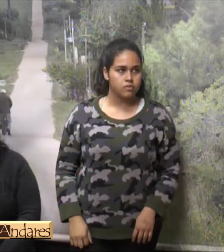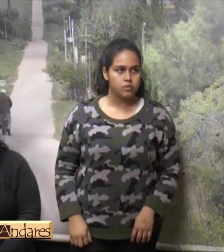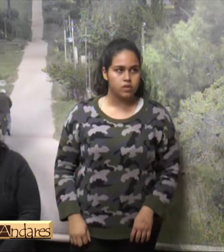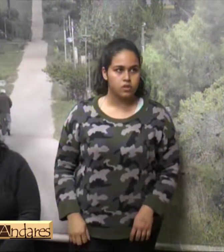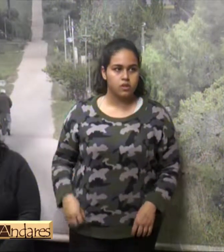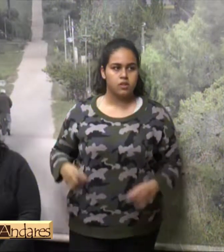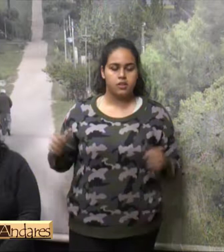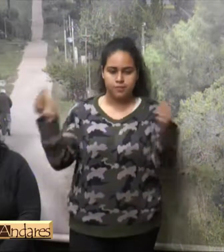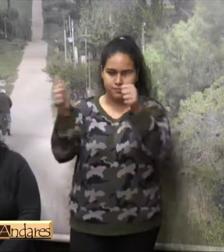Maldonado